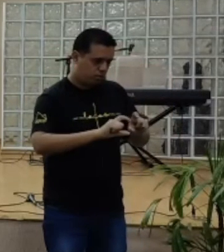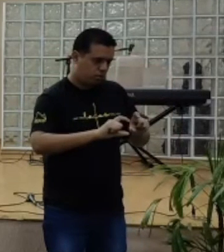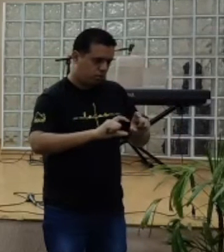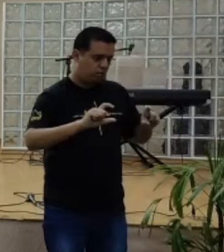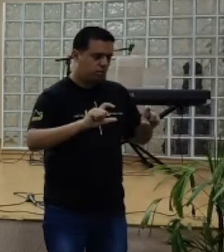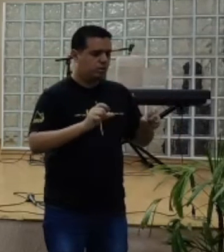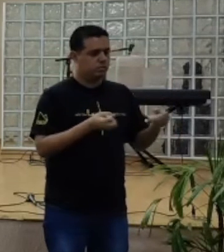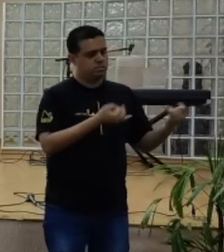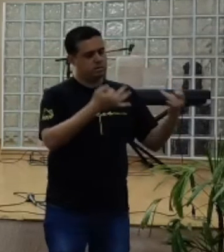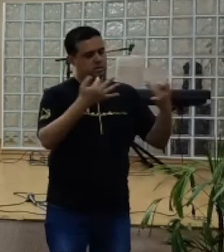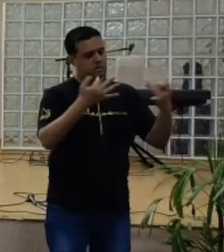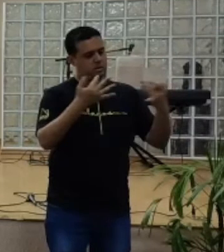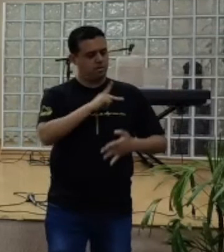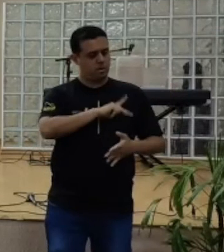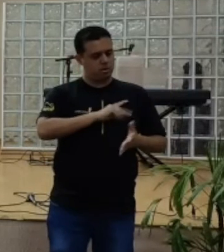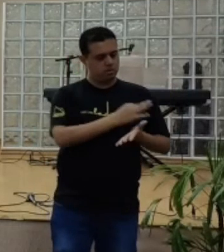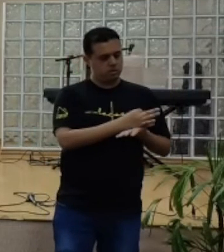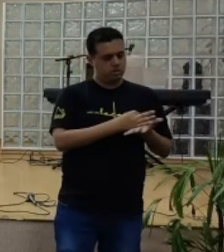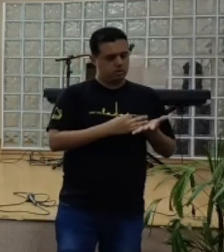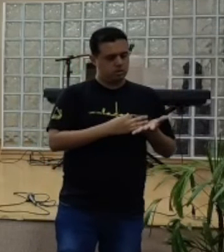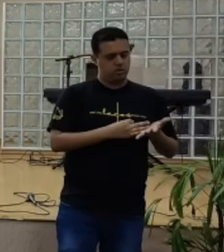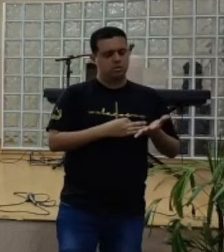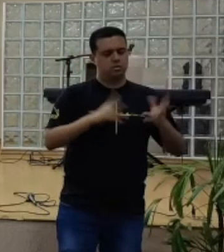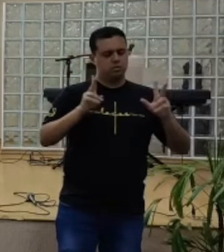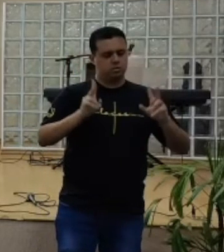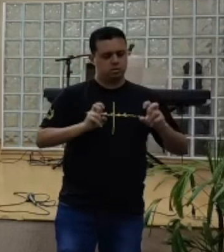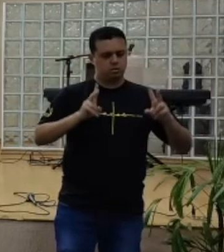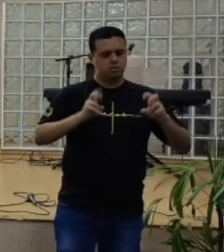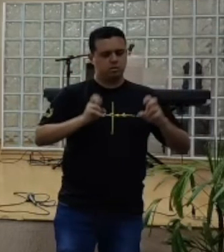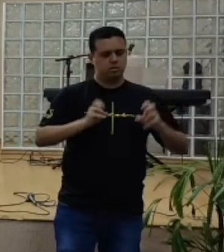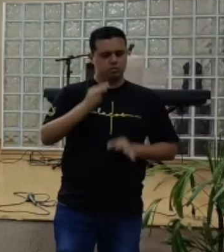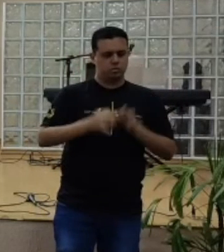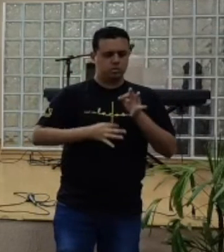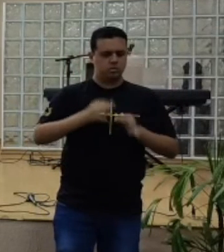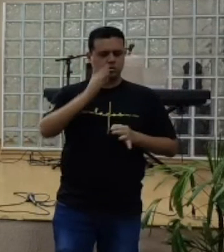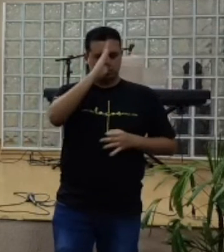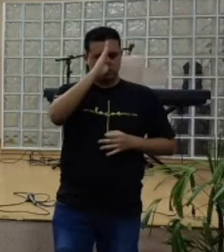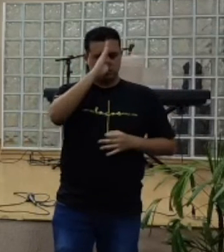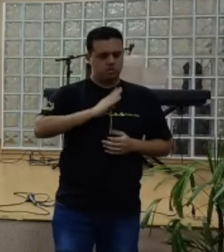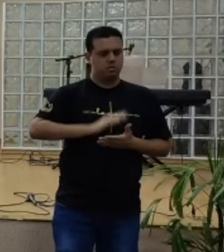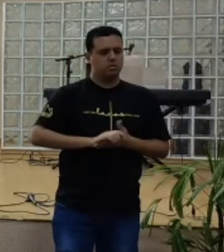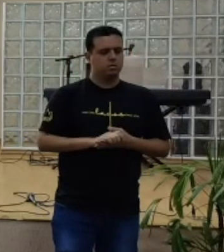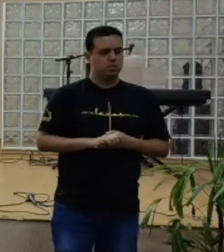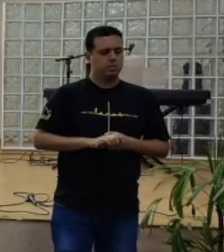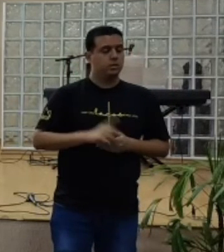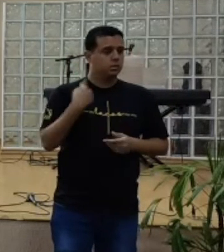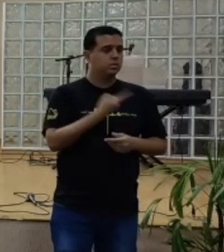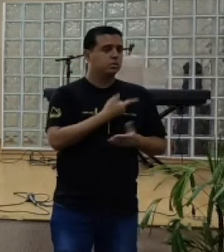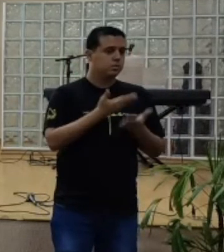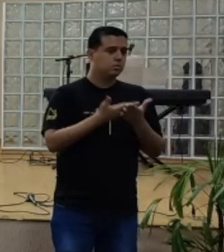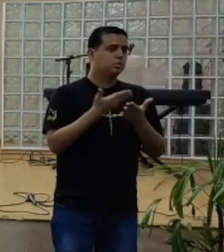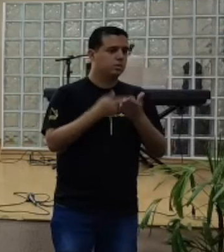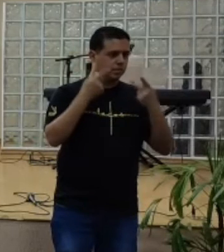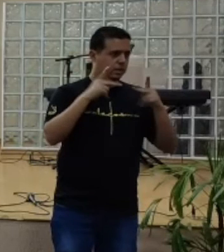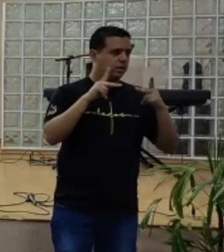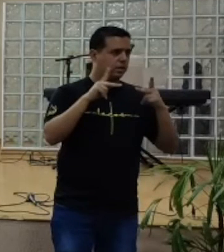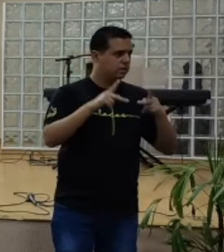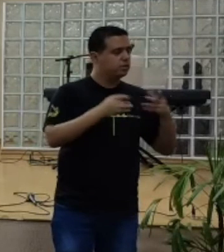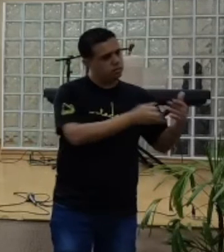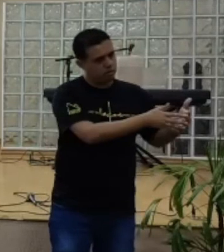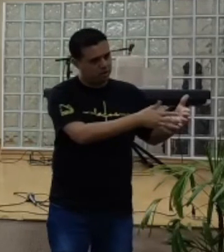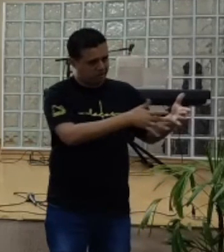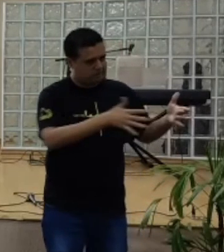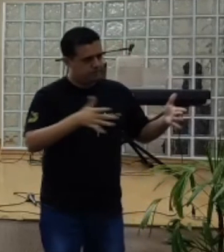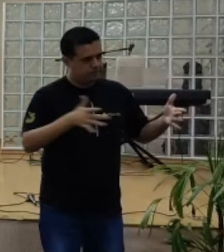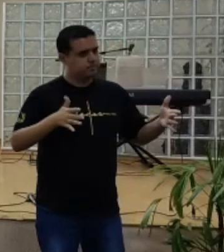forma muito clara. Se nós estamos estudando diversos sermões, e em todos os sermões nós percebemos que